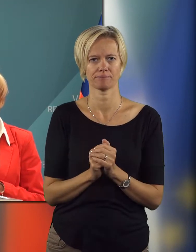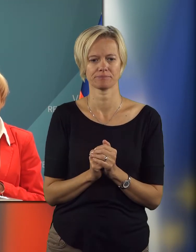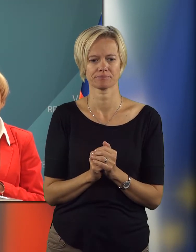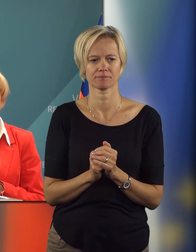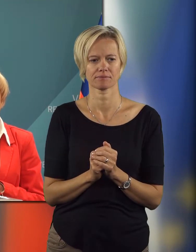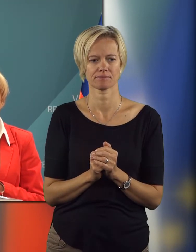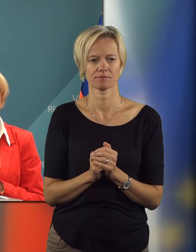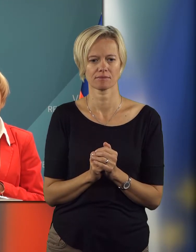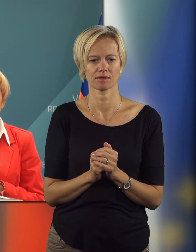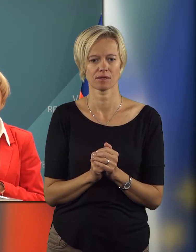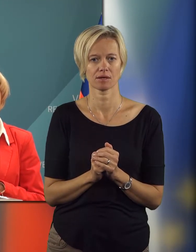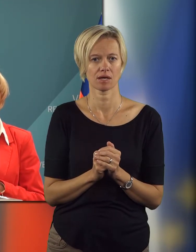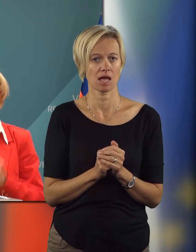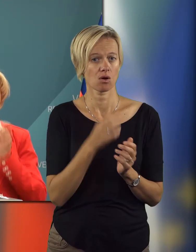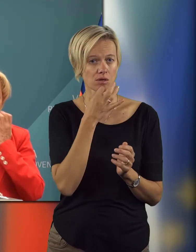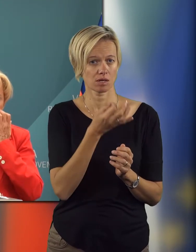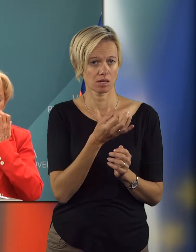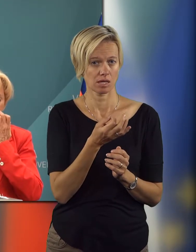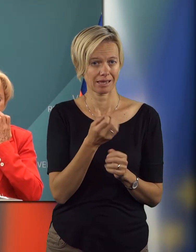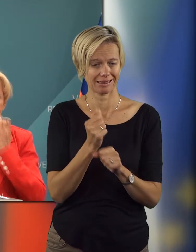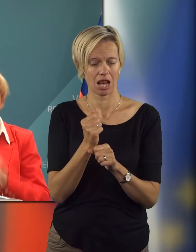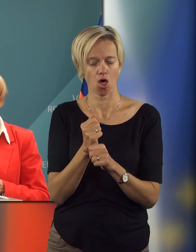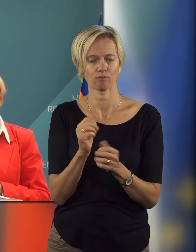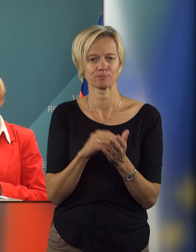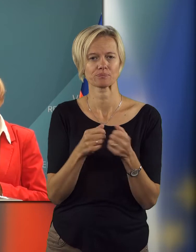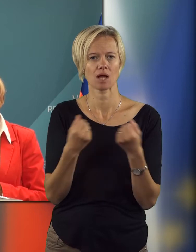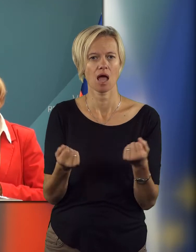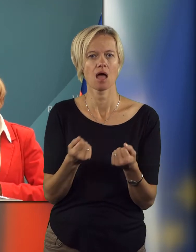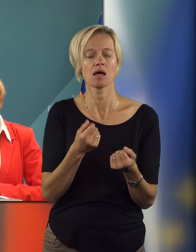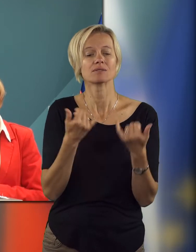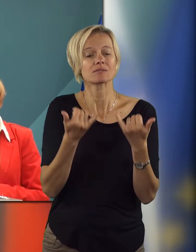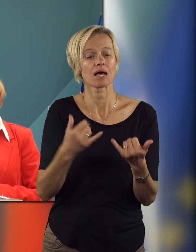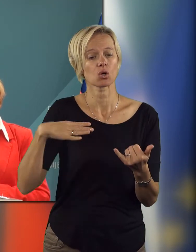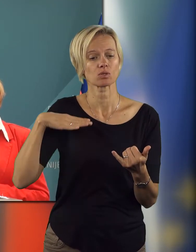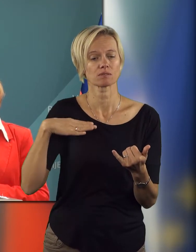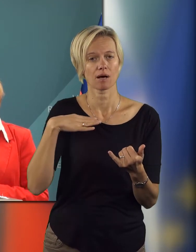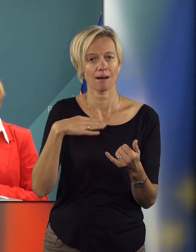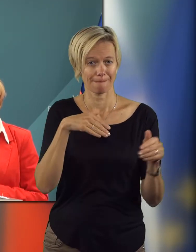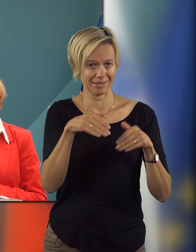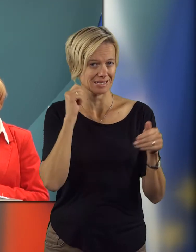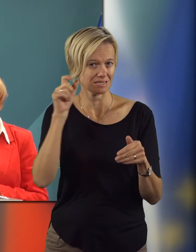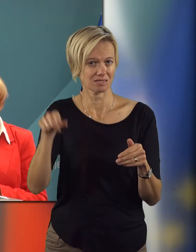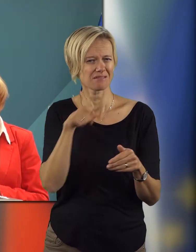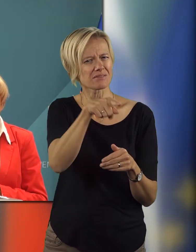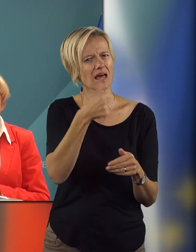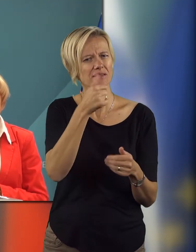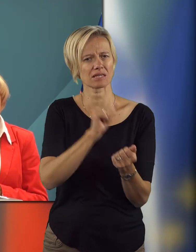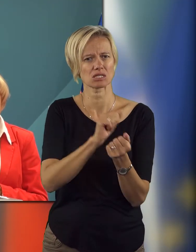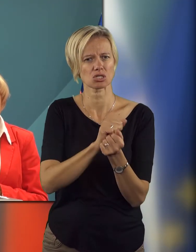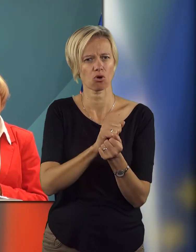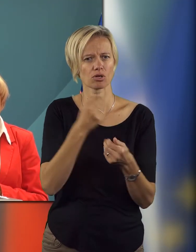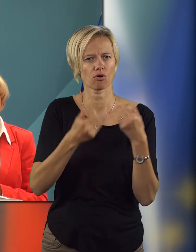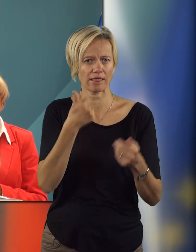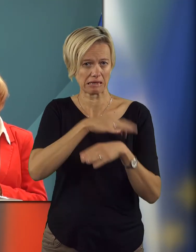izvajale. Hvala, izvolite. Milena Zupanič, Delo. Zdaj, gospa ministrica, vi ste na eni